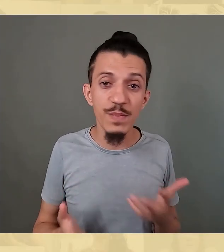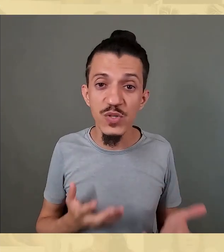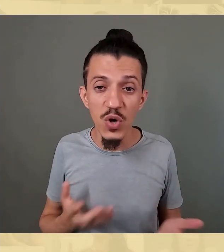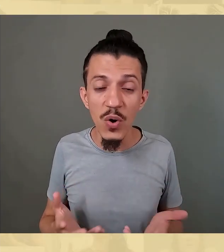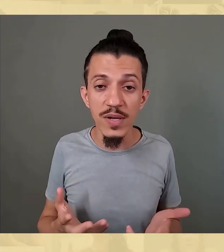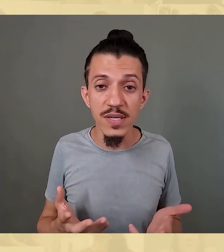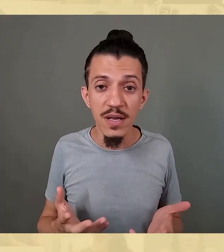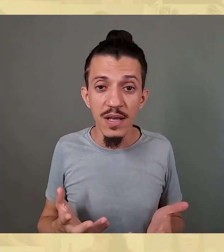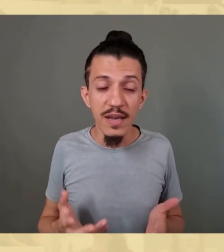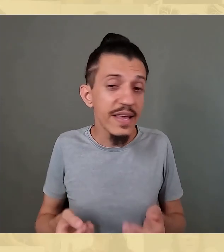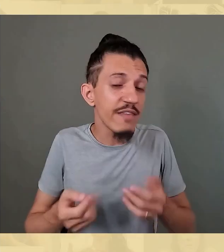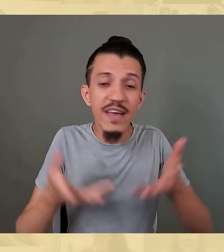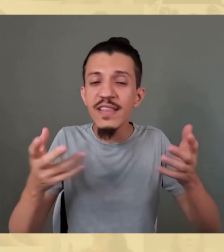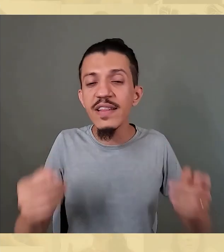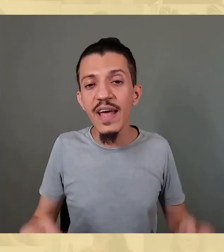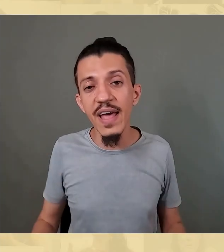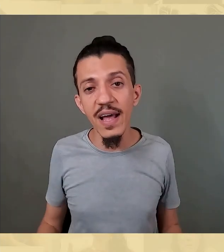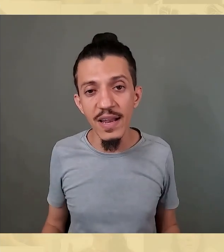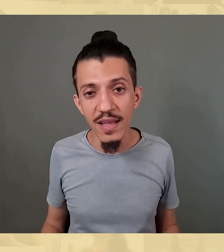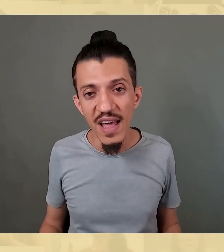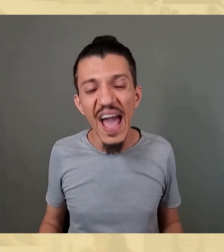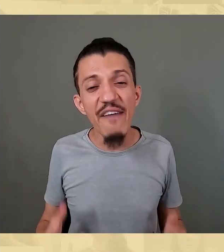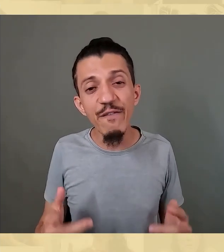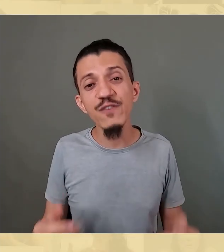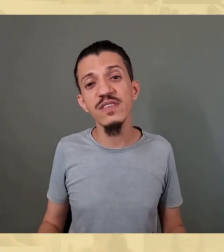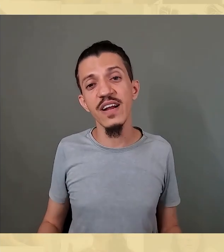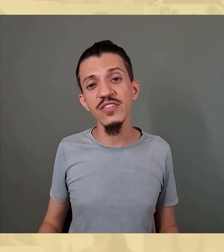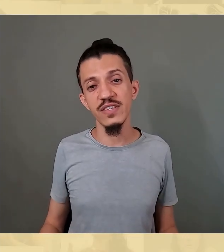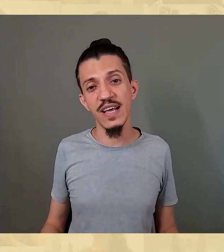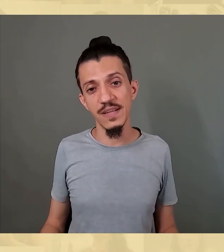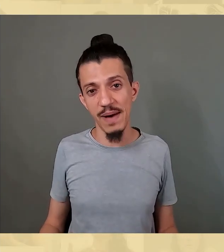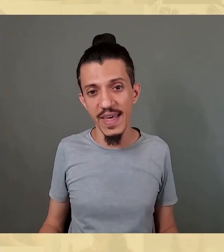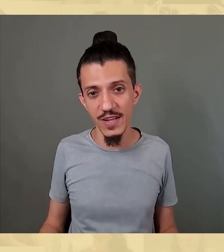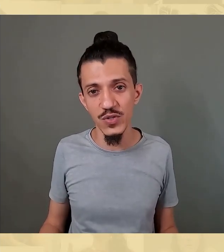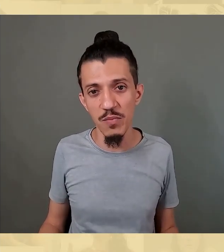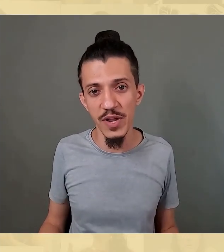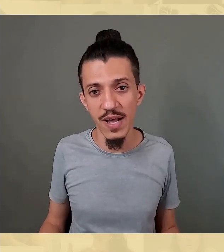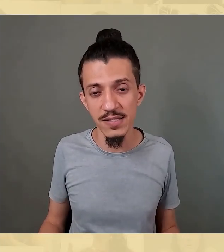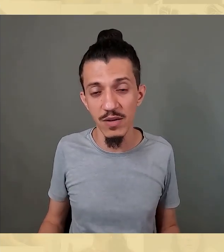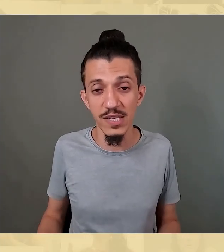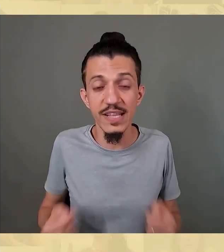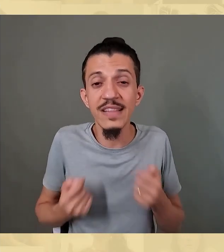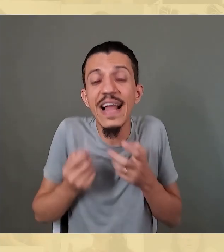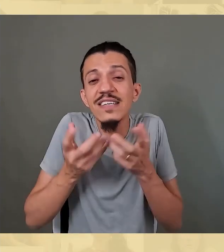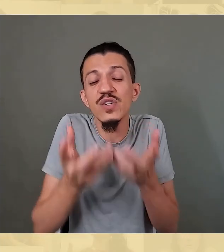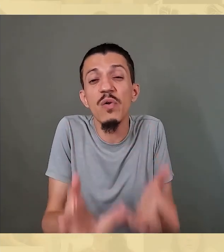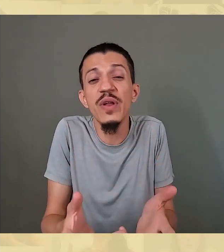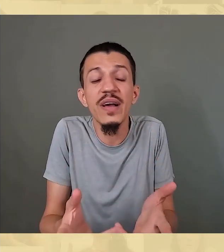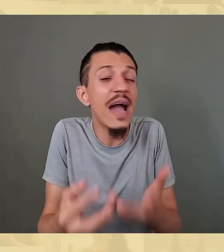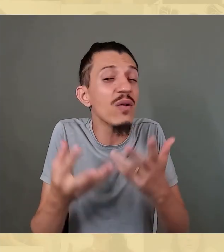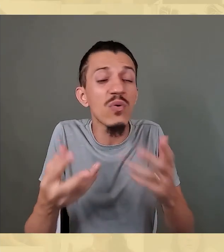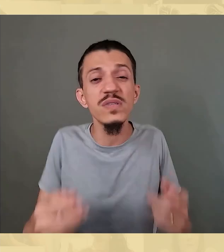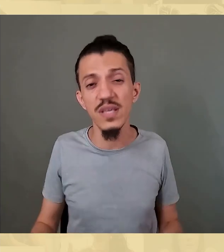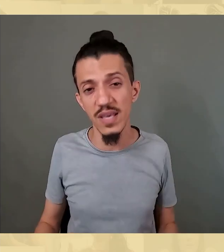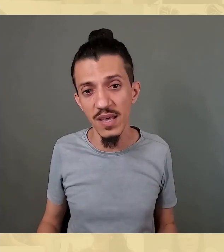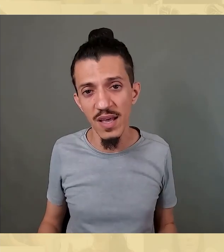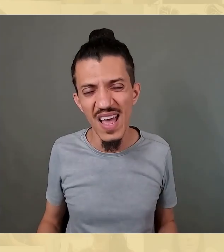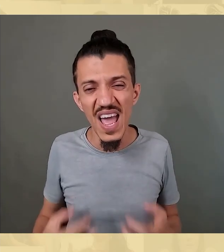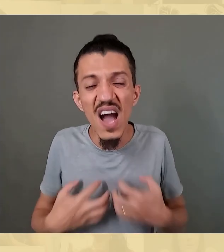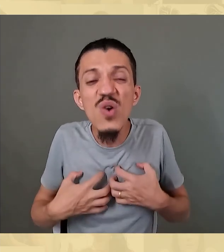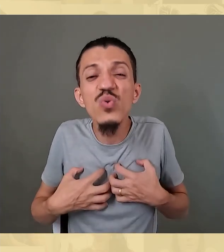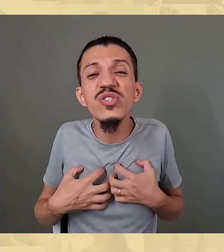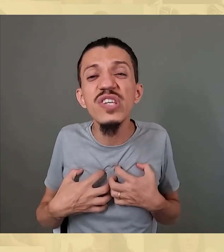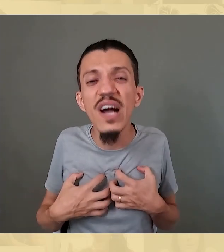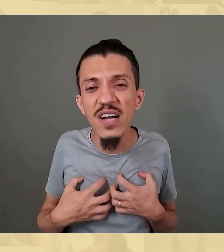com as pessoas, ninguém vai entender ele. É frustrante ter essa barreira de comunicação. Você tentar se comunicar e não conseguir.